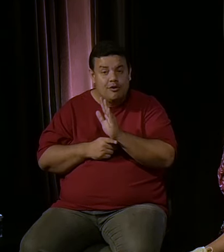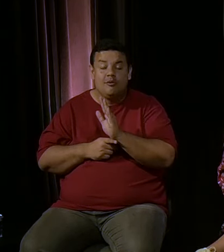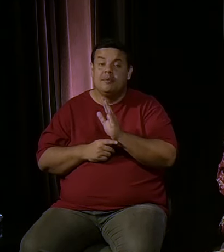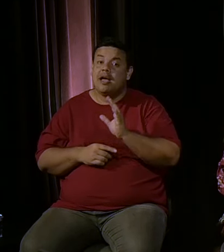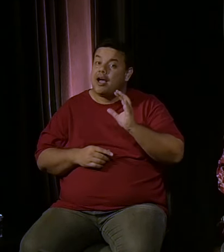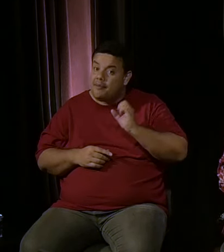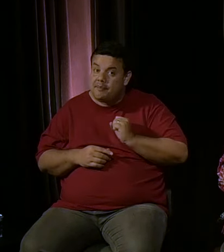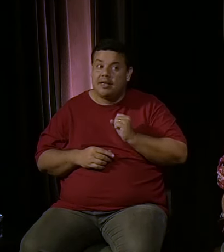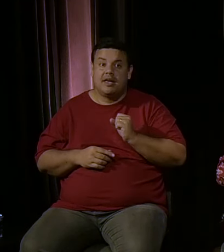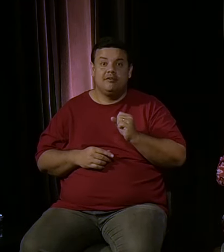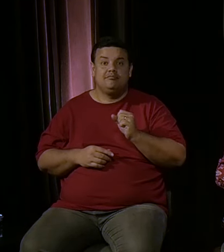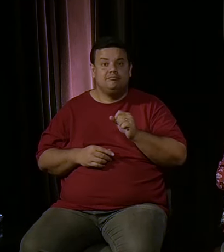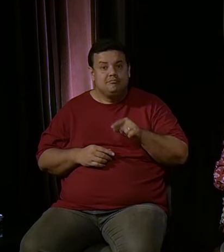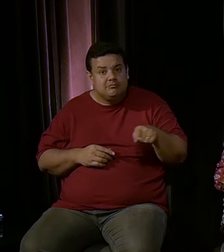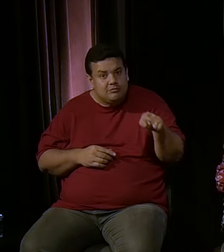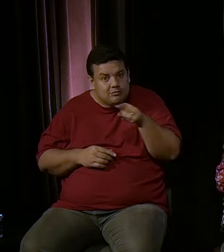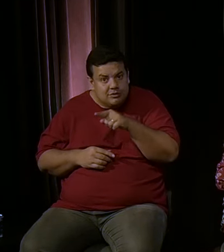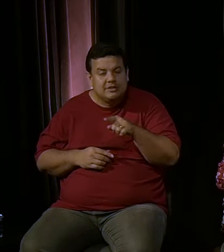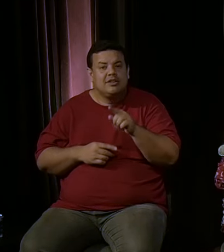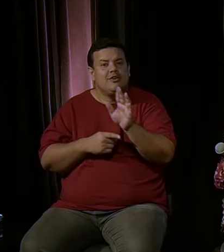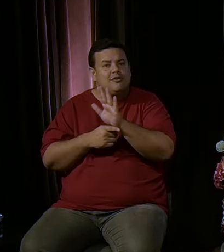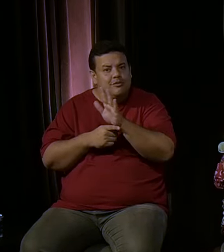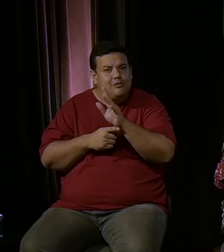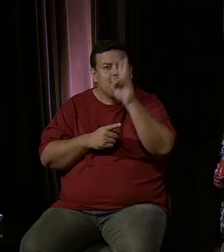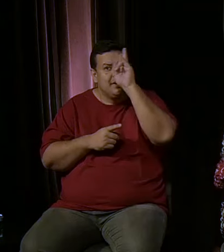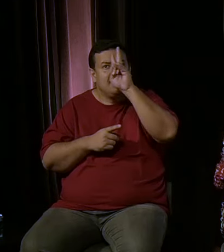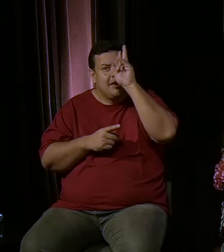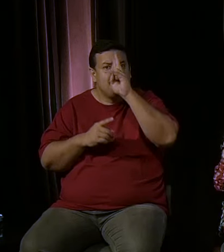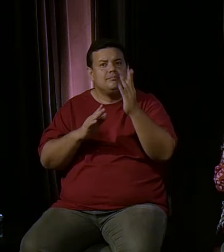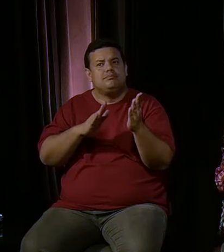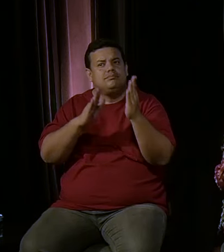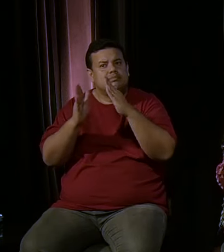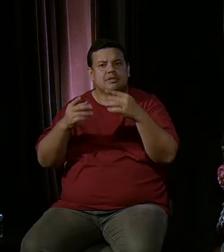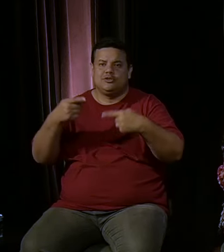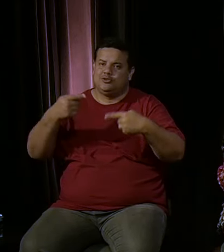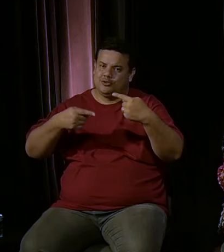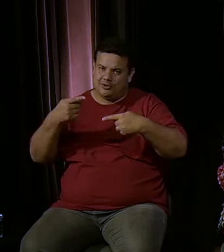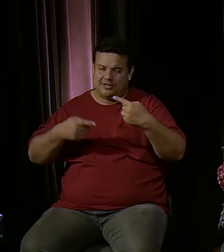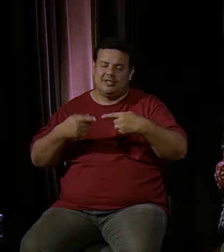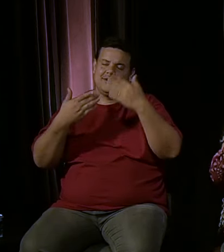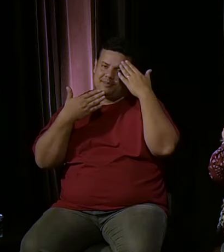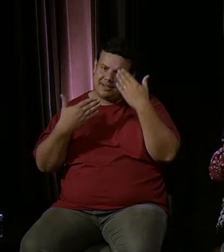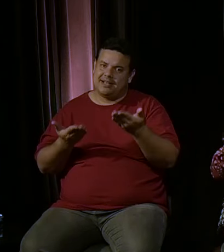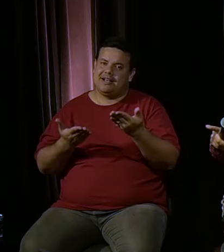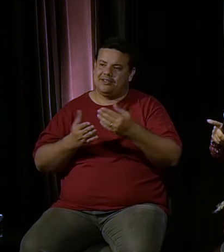estarem recuperando esse tipo de filme e de discussão. Obrigada. Obrigada.